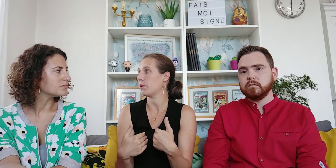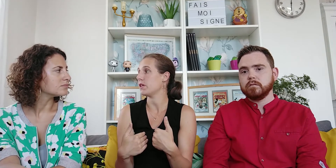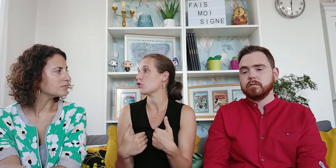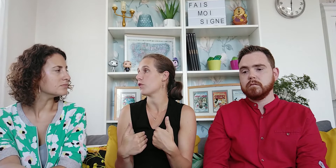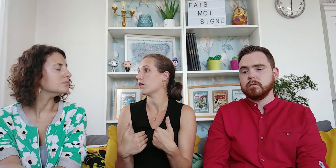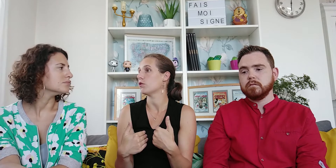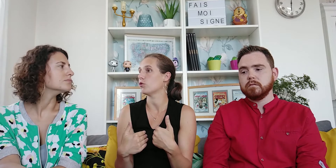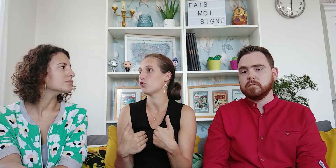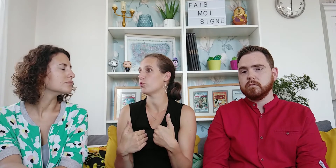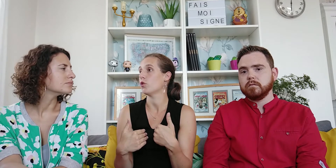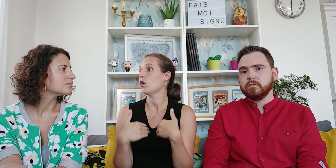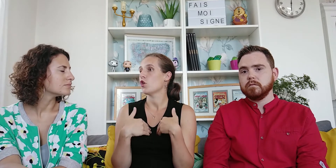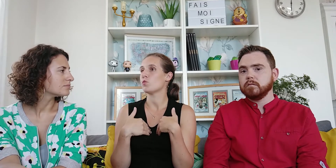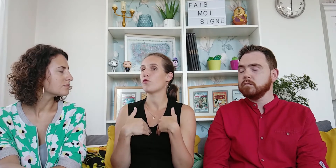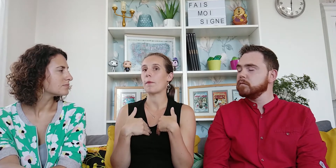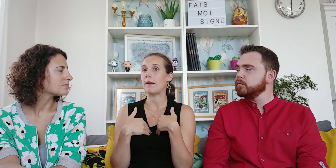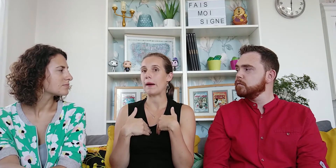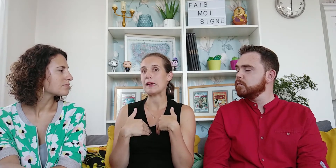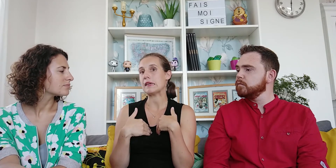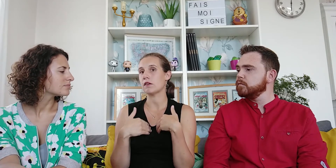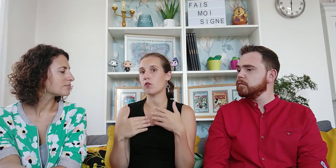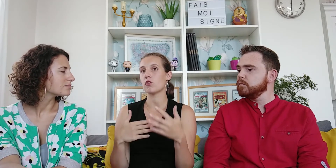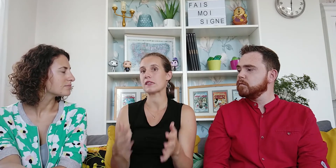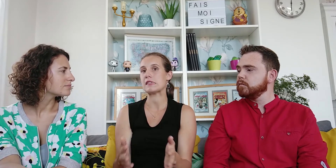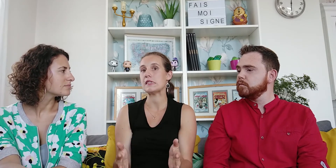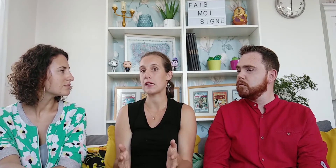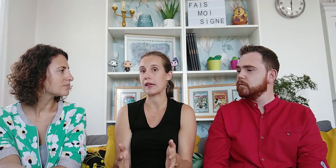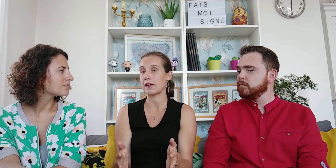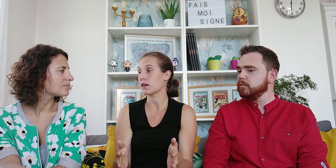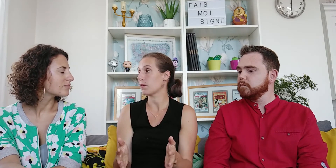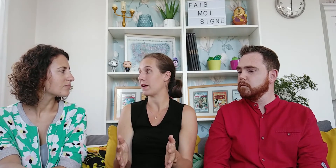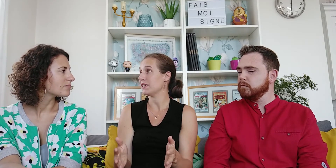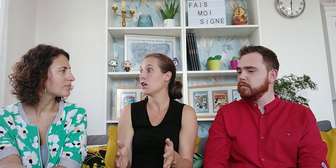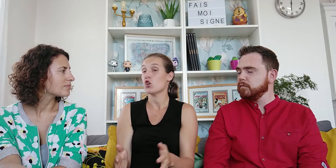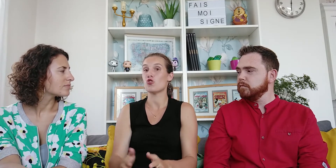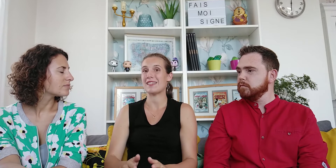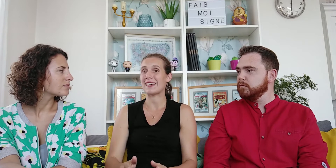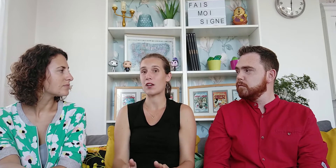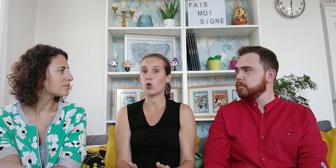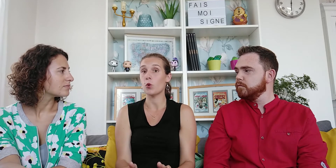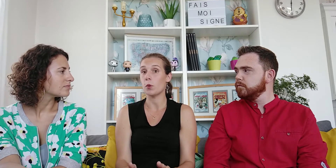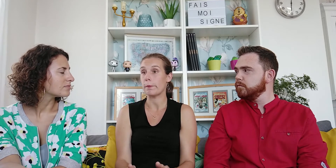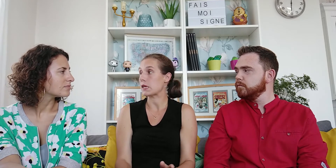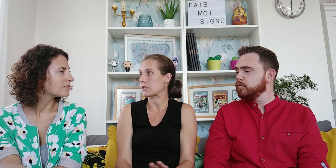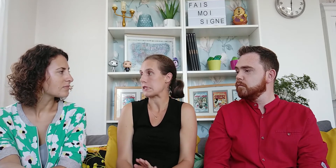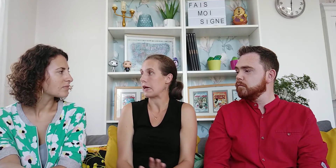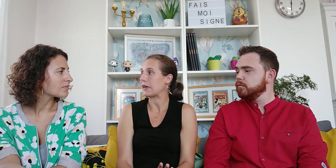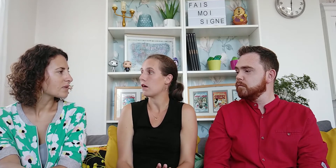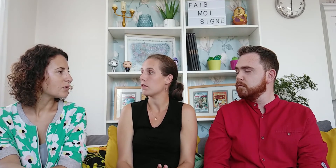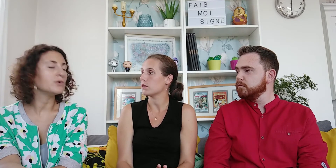babillage. Je me vois mal parler en langue des signes à quelqu'un qui pratique. Je sais dire quelques mots, mais ça s'arrête là. Oui,